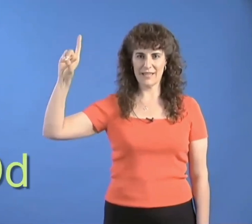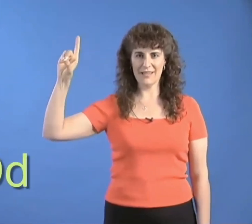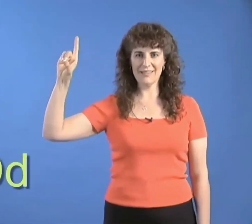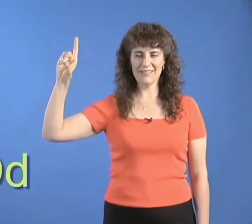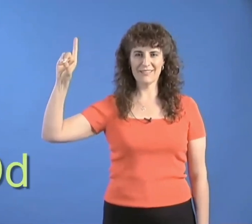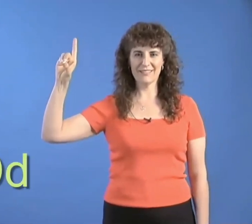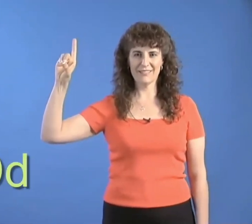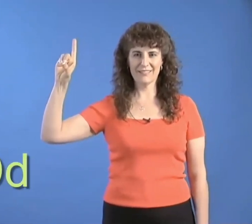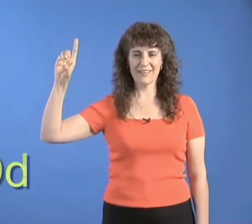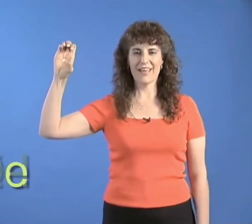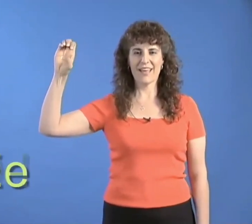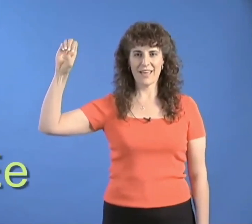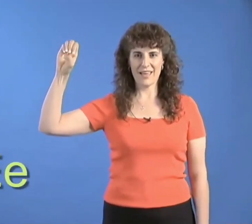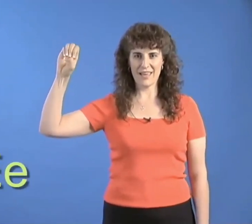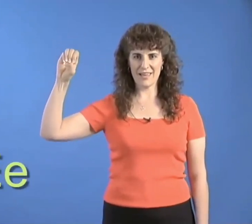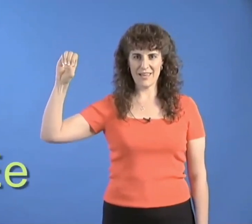D,